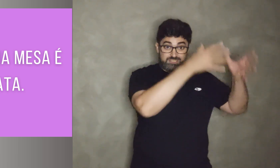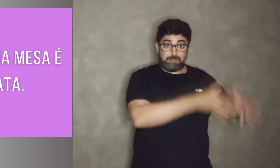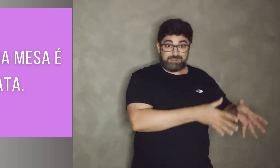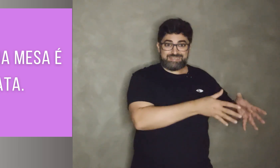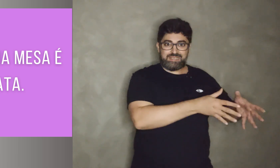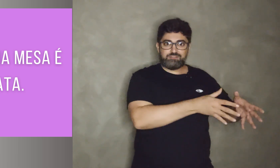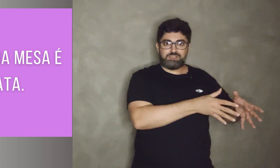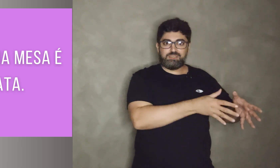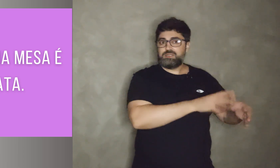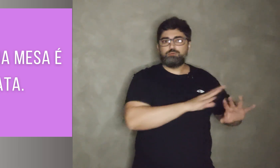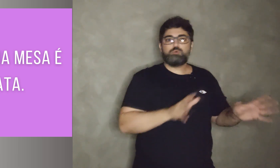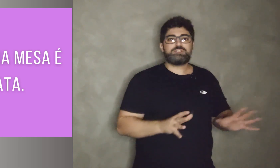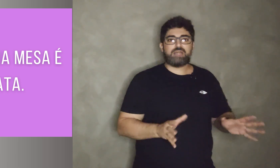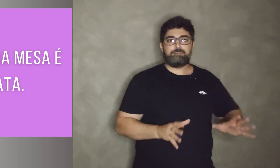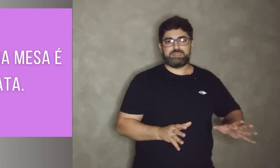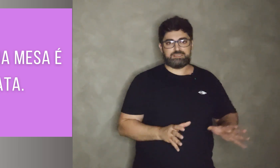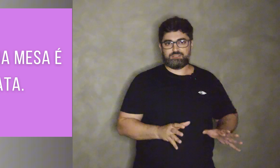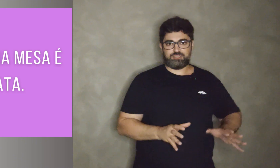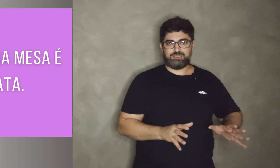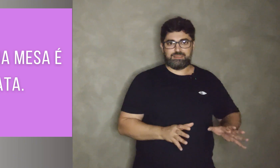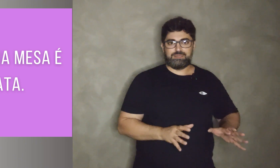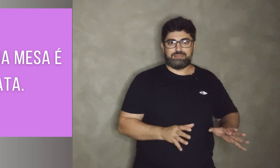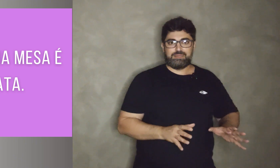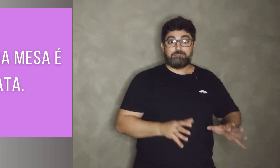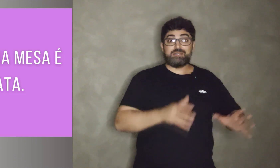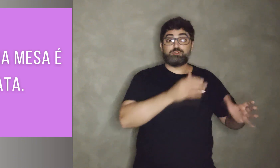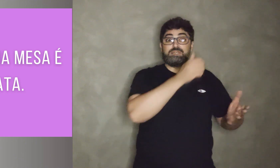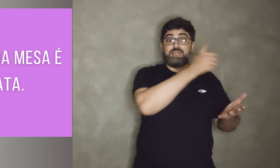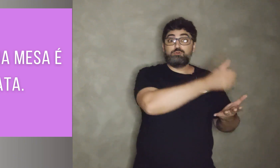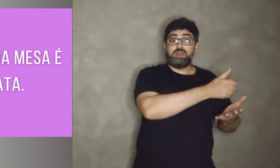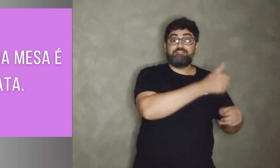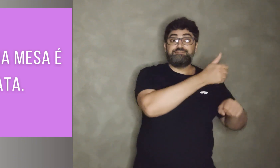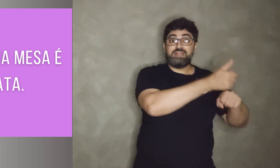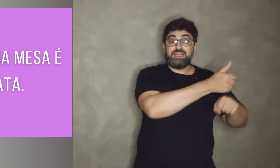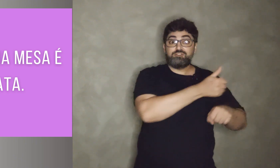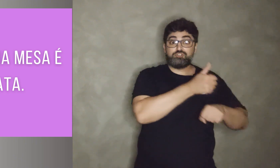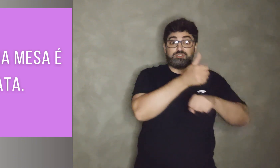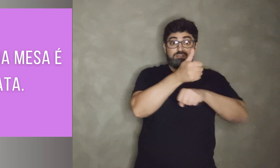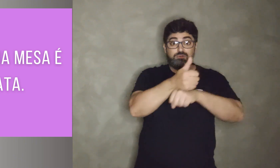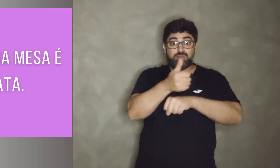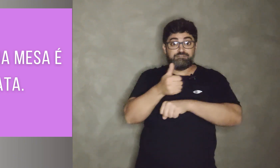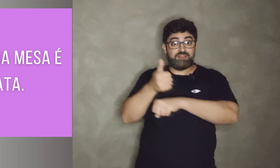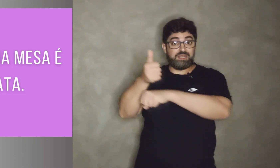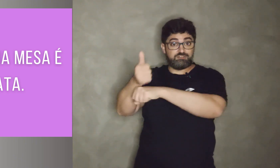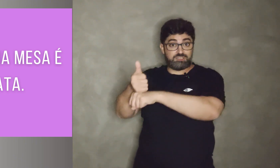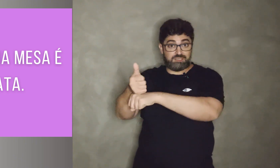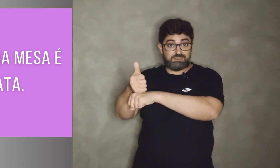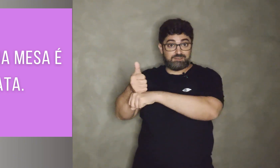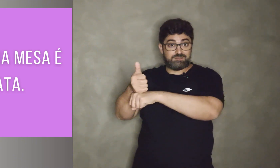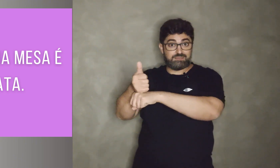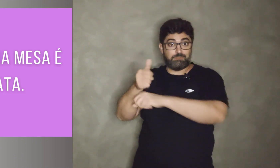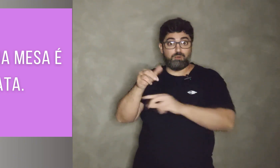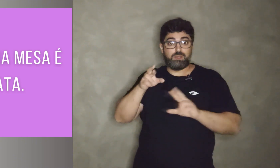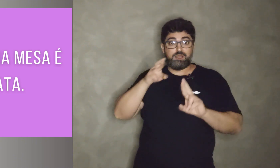está presente aqui? Não, não está presente aqui. Mas eu criei um referente aqui, tá bom?